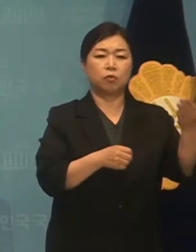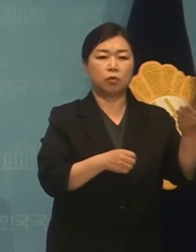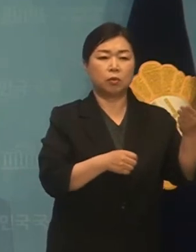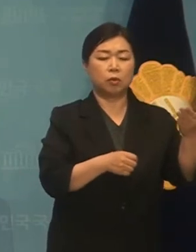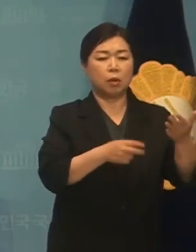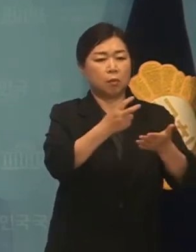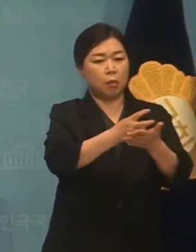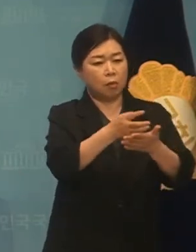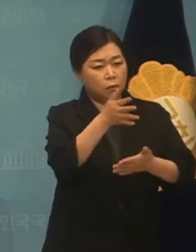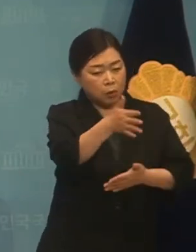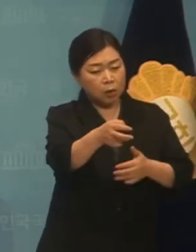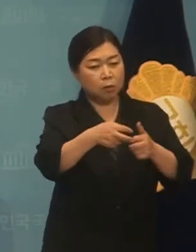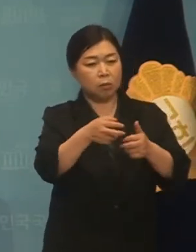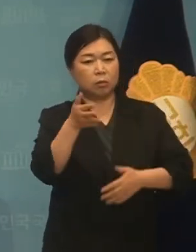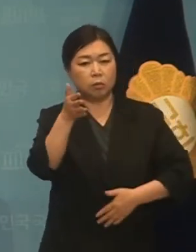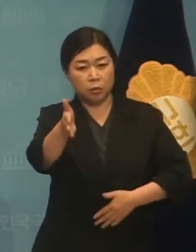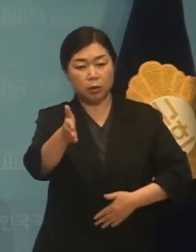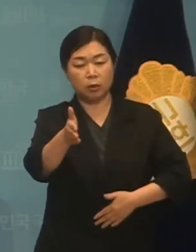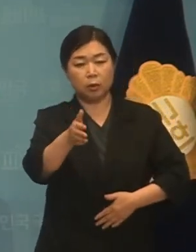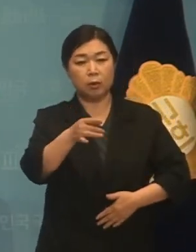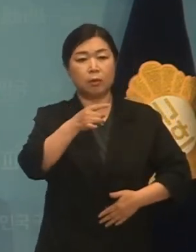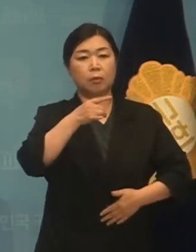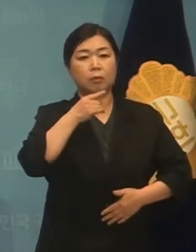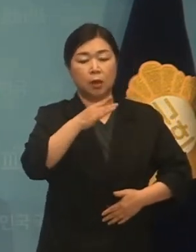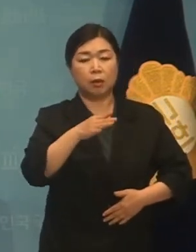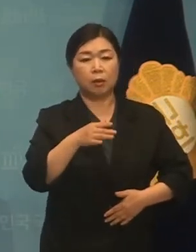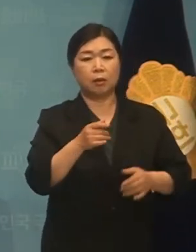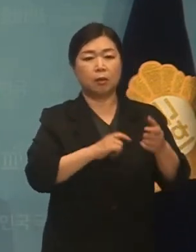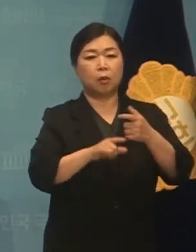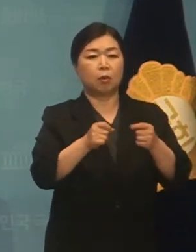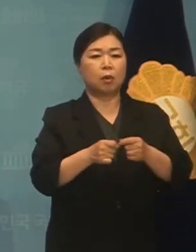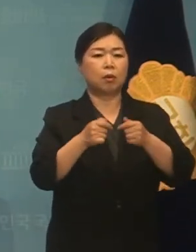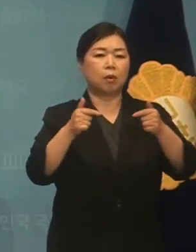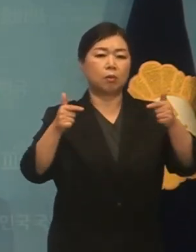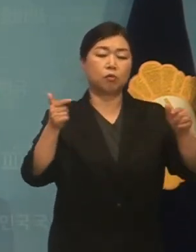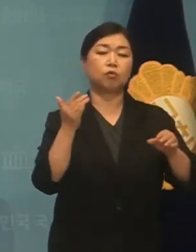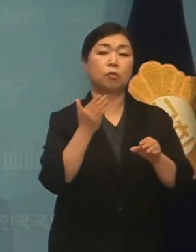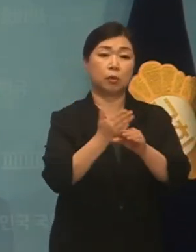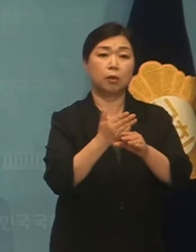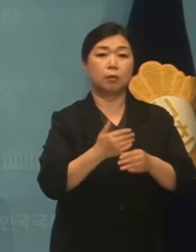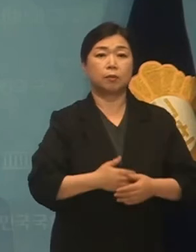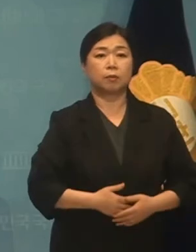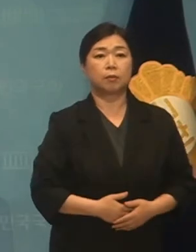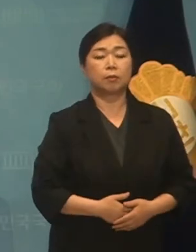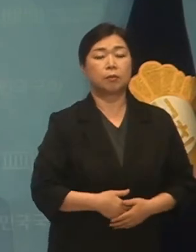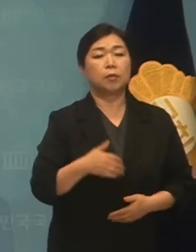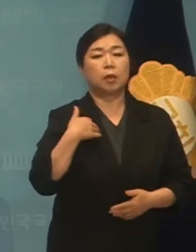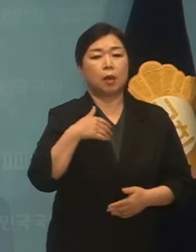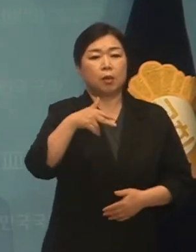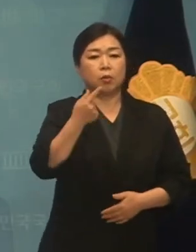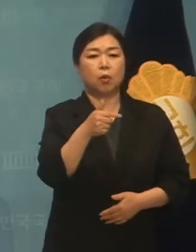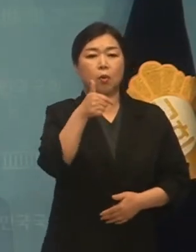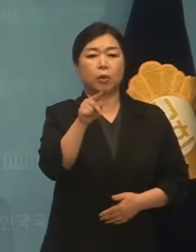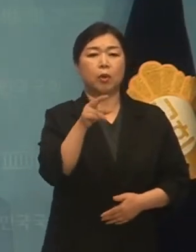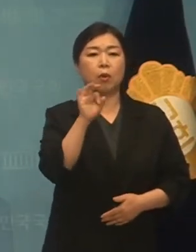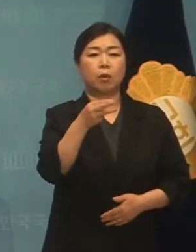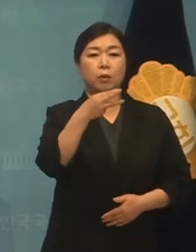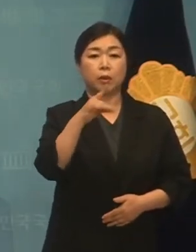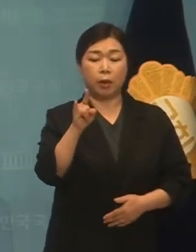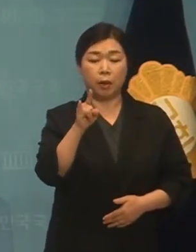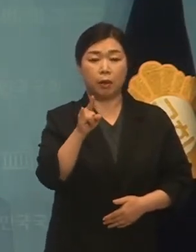로스쿨이나 의학대학원 등은 갈수록 늘어나고 있는 실정입니다. 저쪽 행태가 당대표가